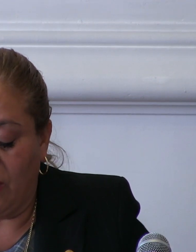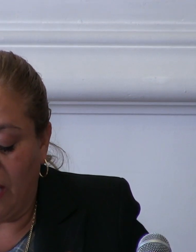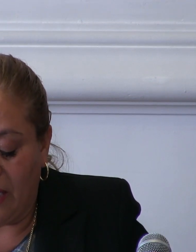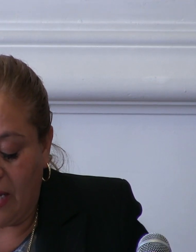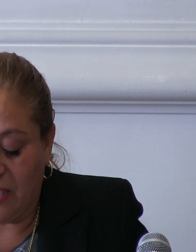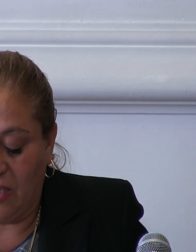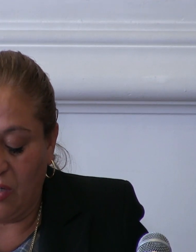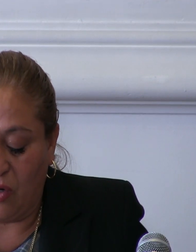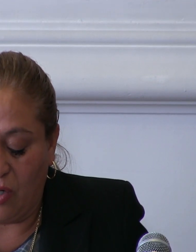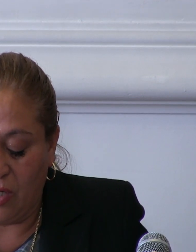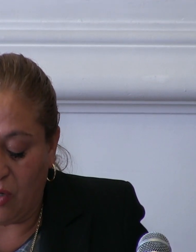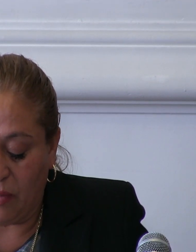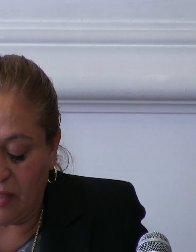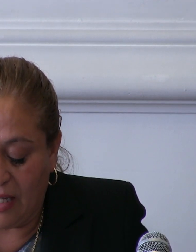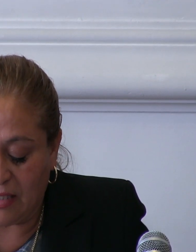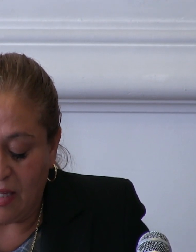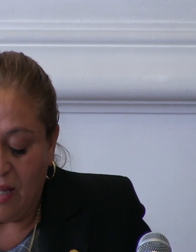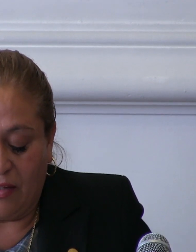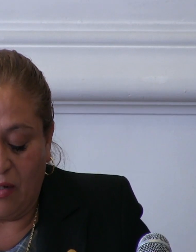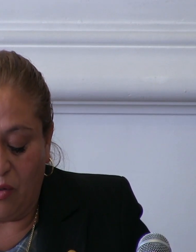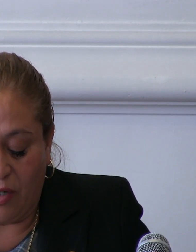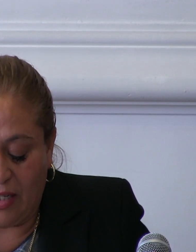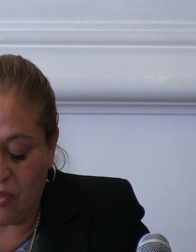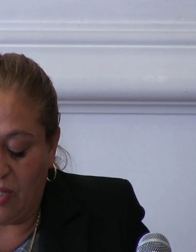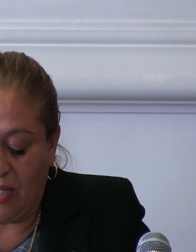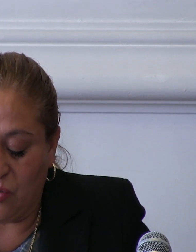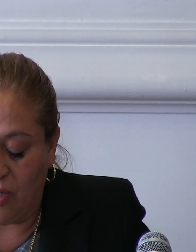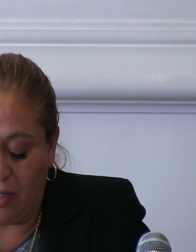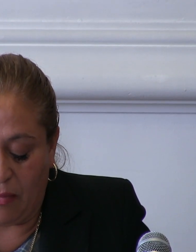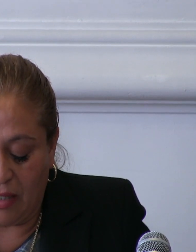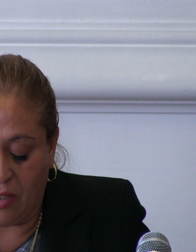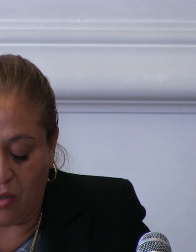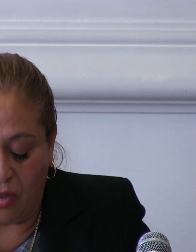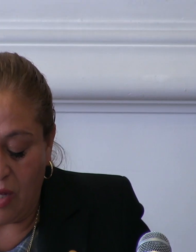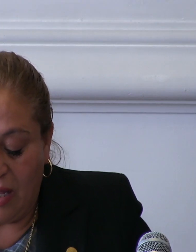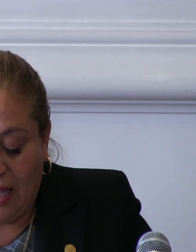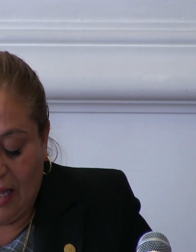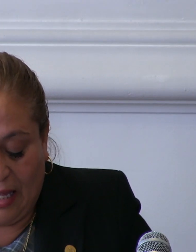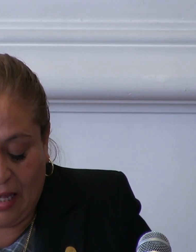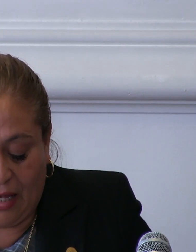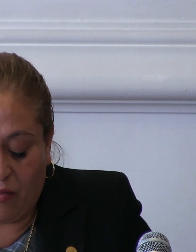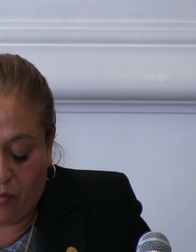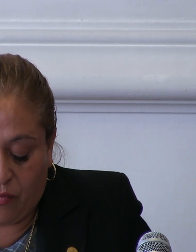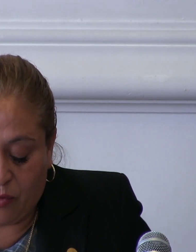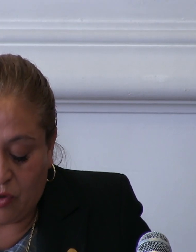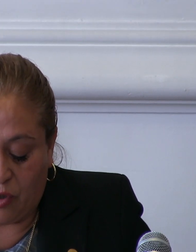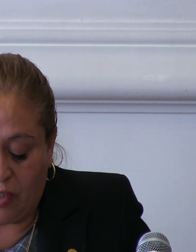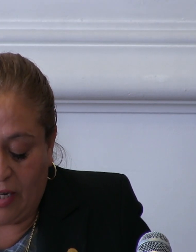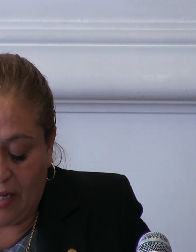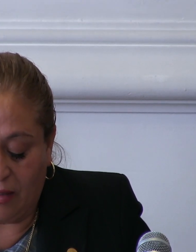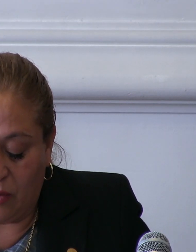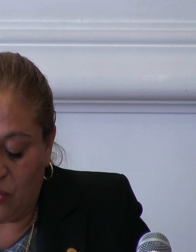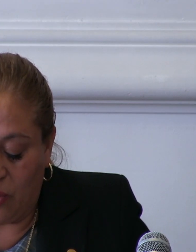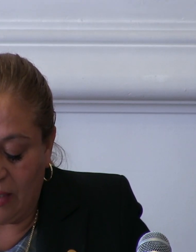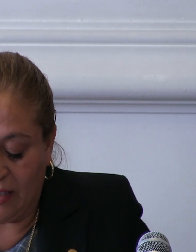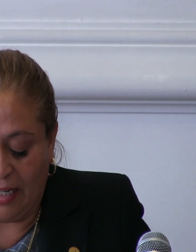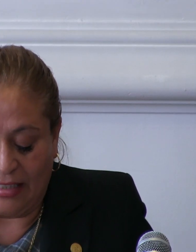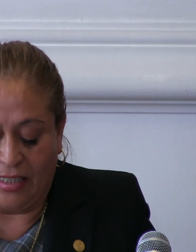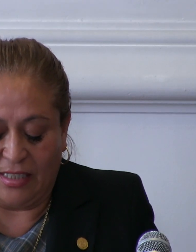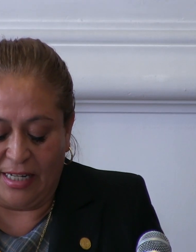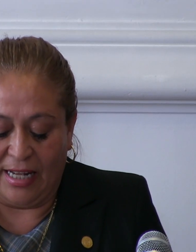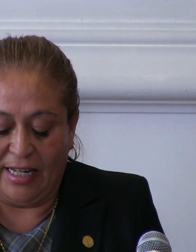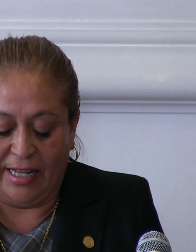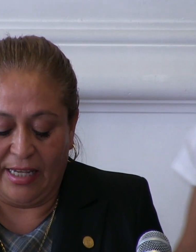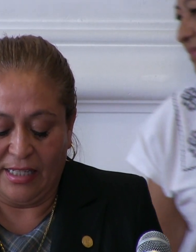comisiones ordinarias y comités del Congreso de la Ciudad de México que funcionarán durante